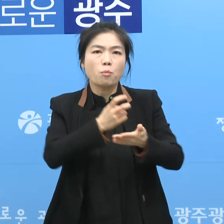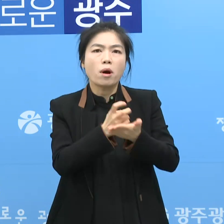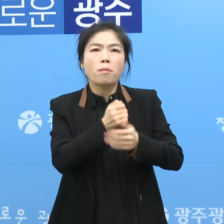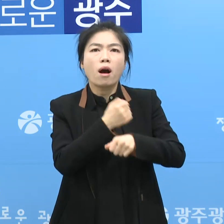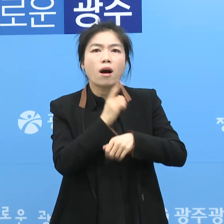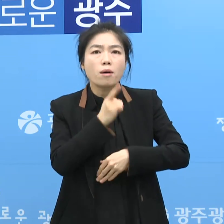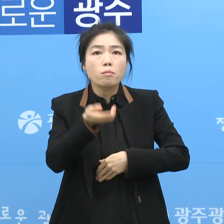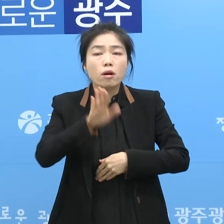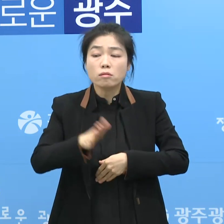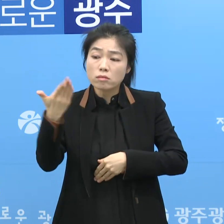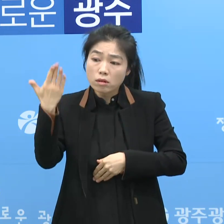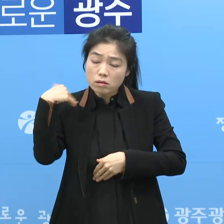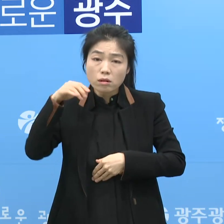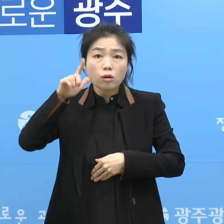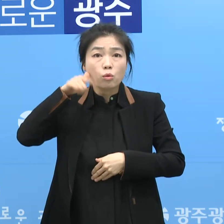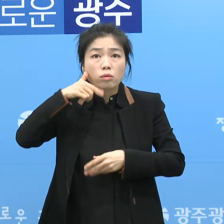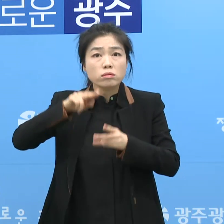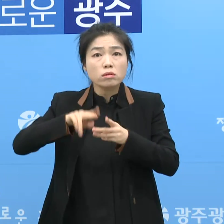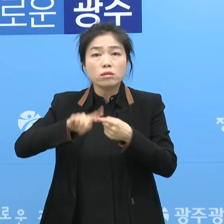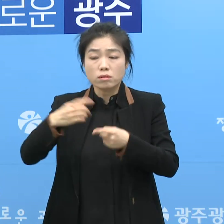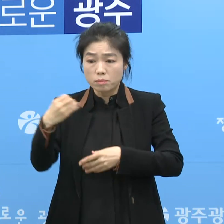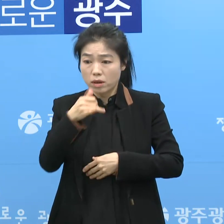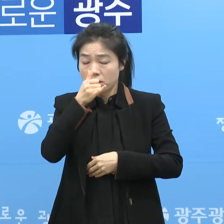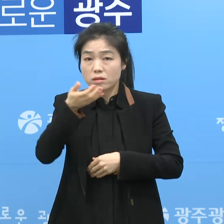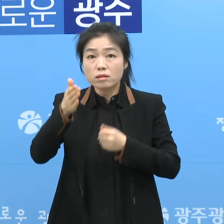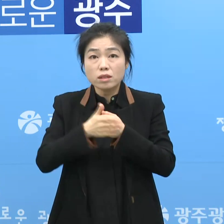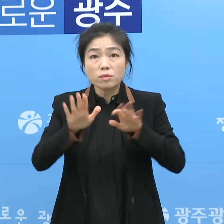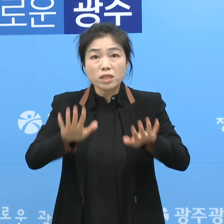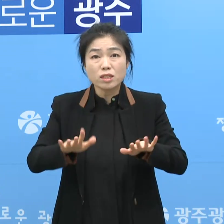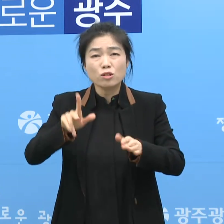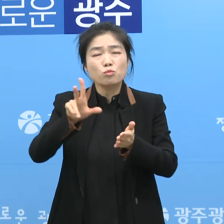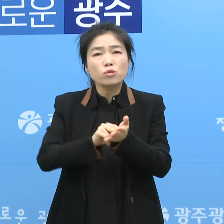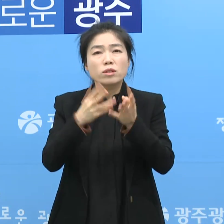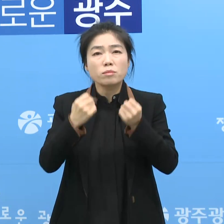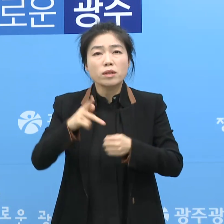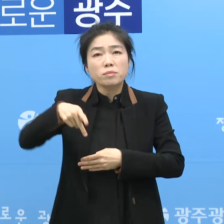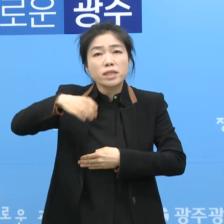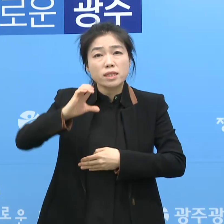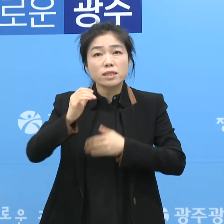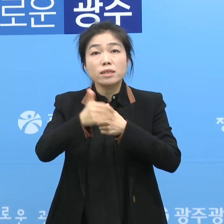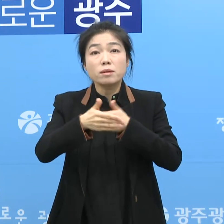콜센터는 지난번에 이야기를 많이 해주셨으니까 지금 문제가 많이 되고 있는 PC방이나